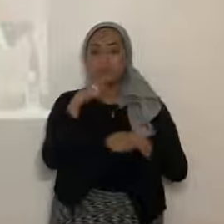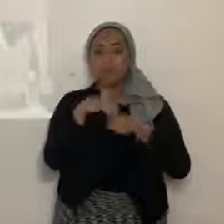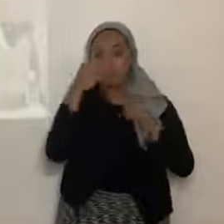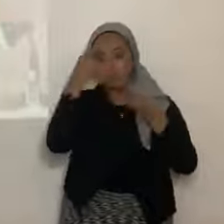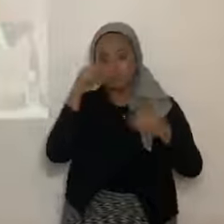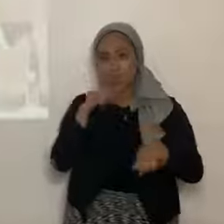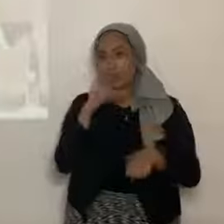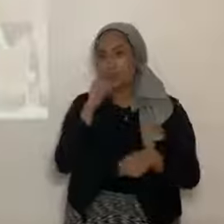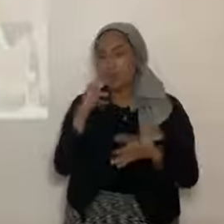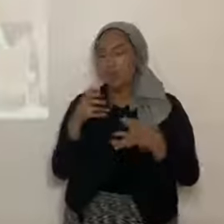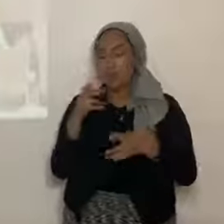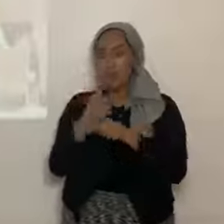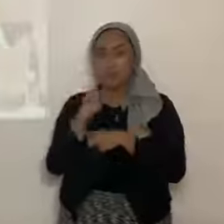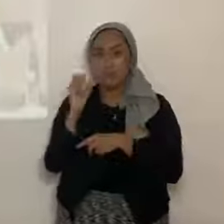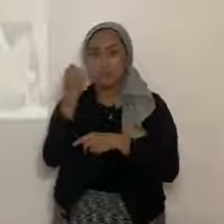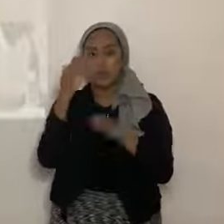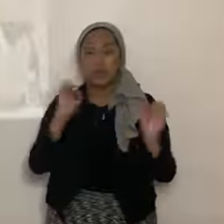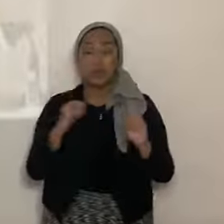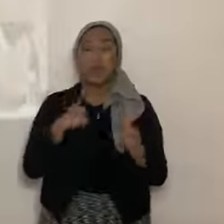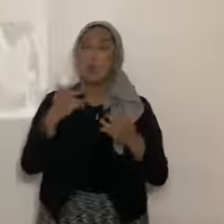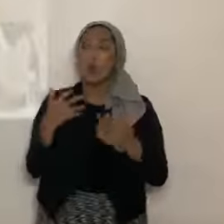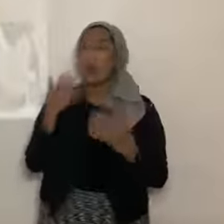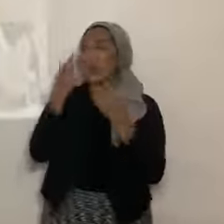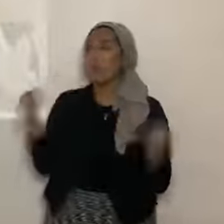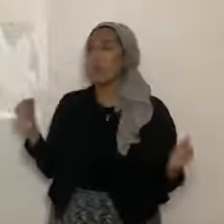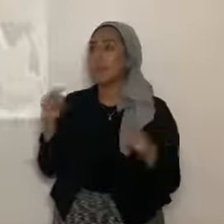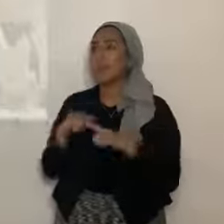interesa guardar el Shabbat? Quiero que me sanes, pero no me interesa tu día de reposo.